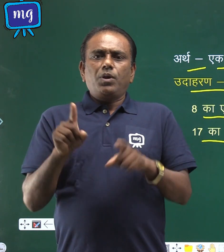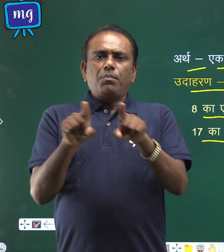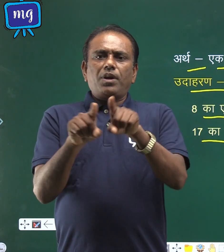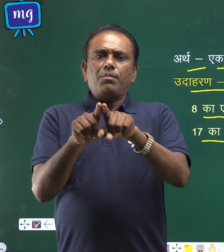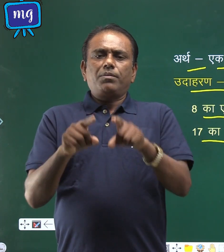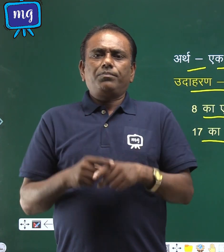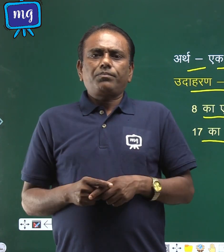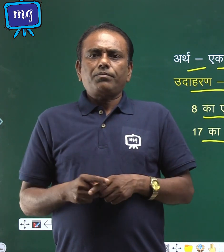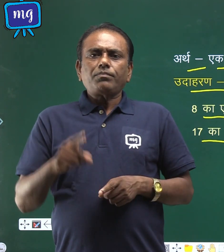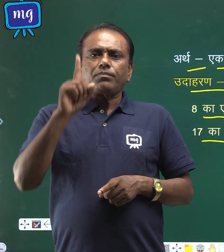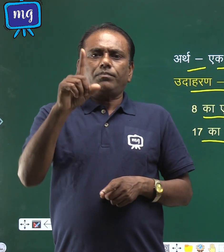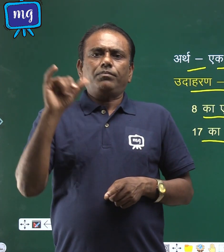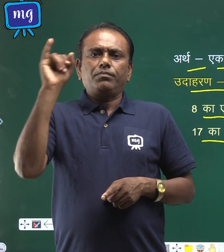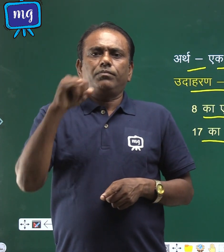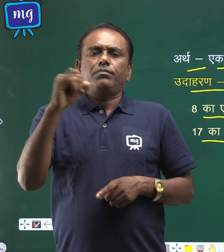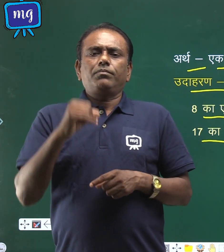बराबर 16।